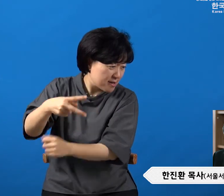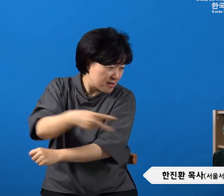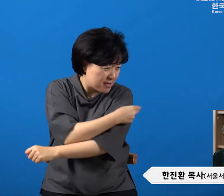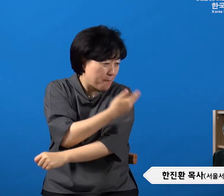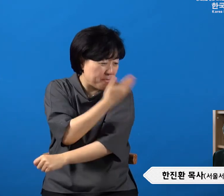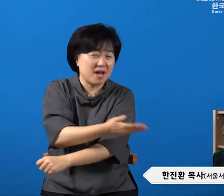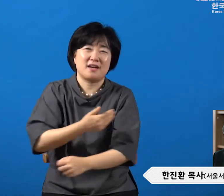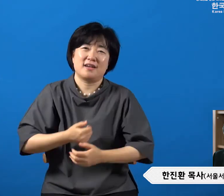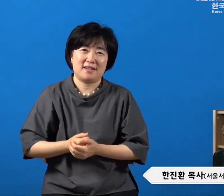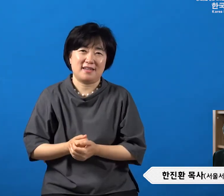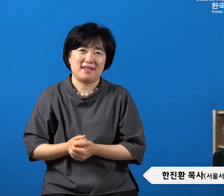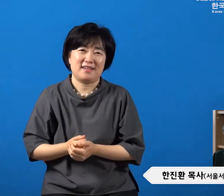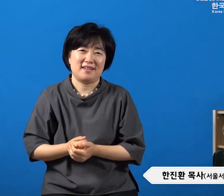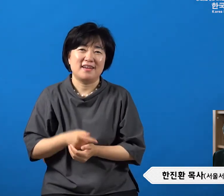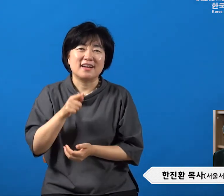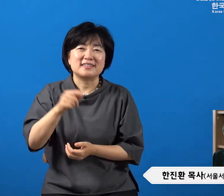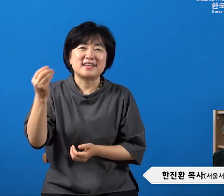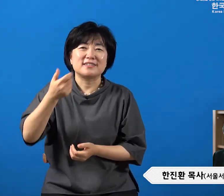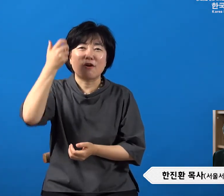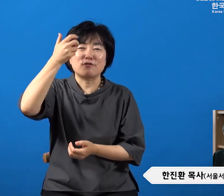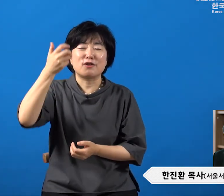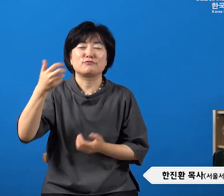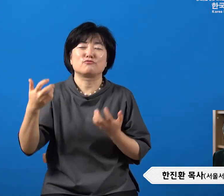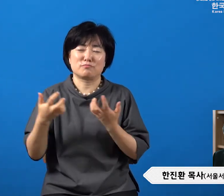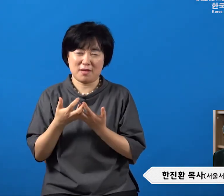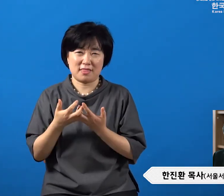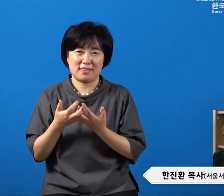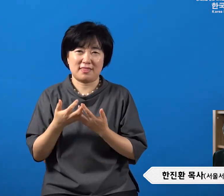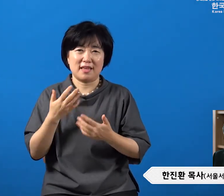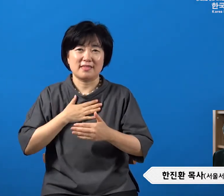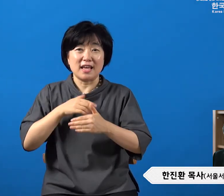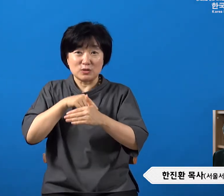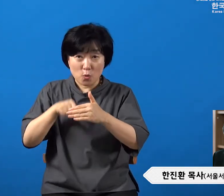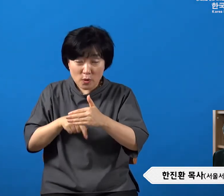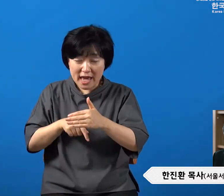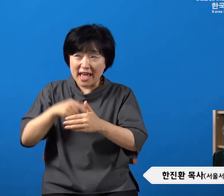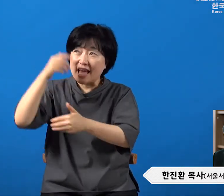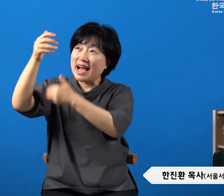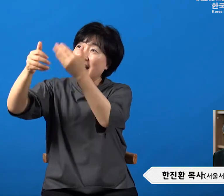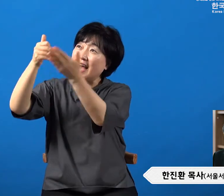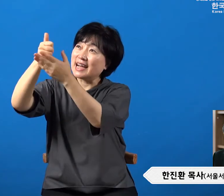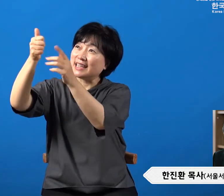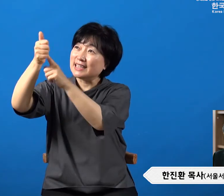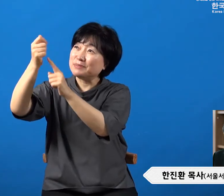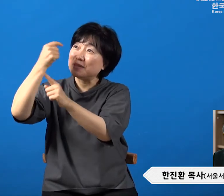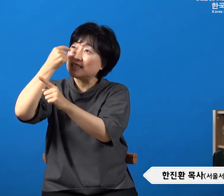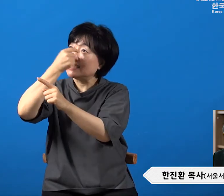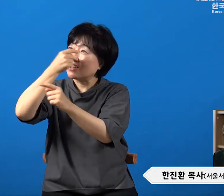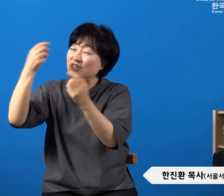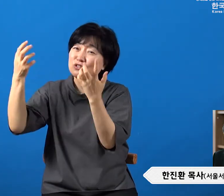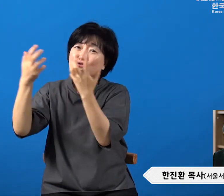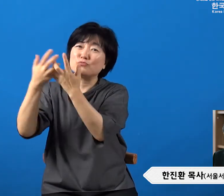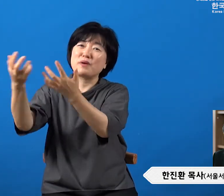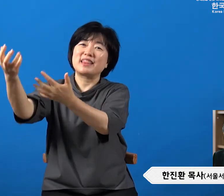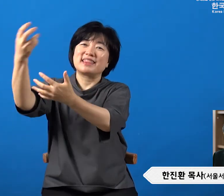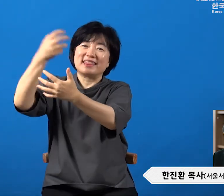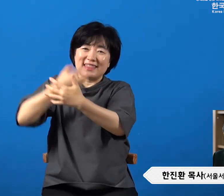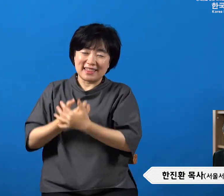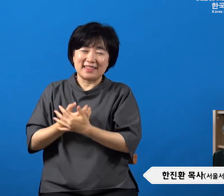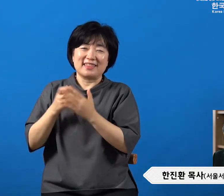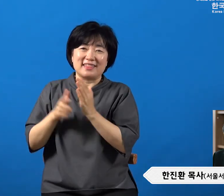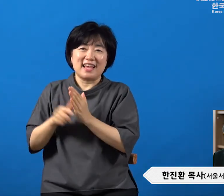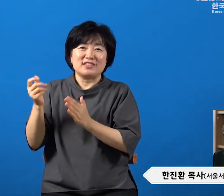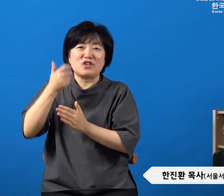능력이 생깁니다. 그게 성령 충만이지요. 내 속에 하나님의 시선이 충만해지는 것, 그게 성령